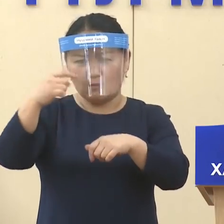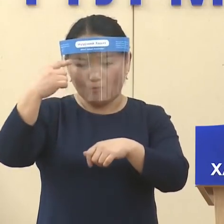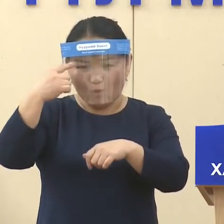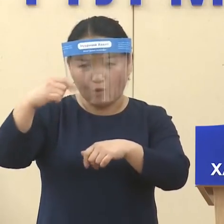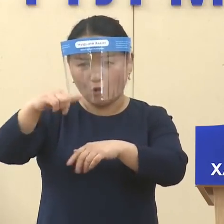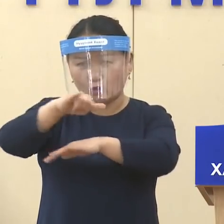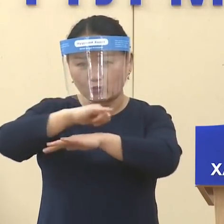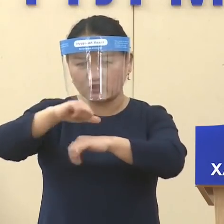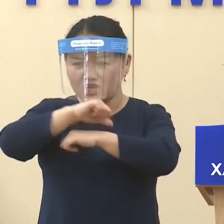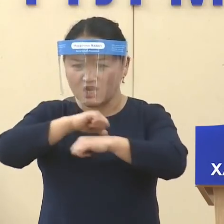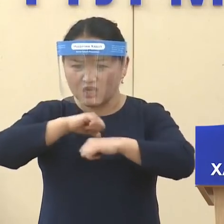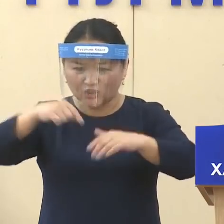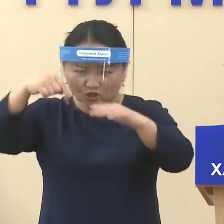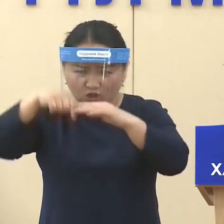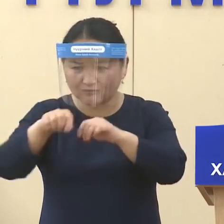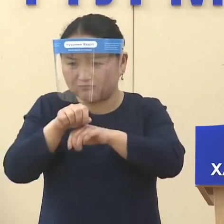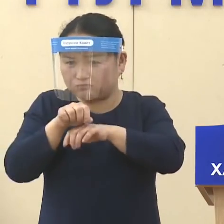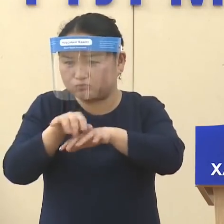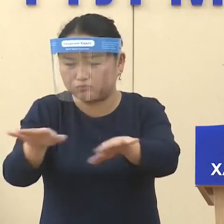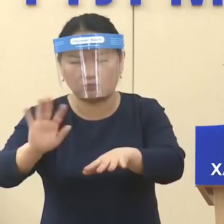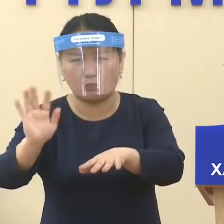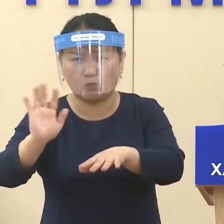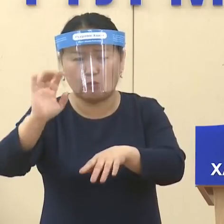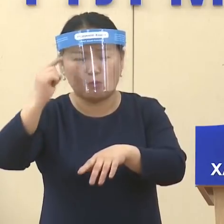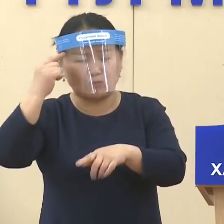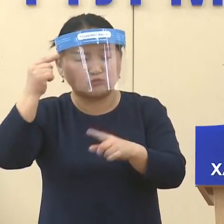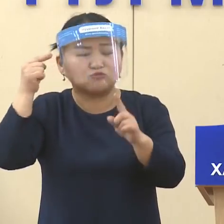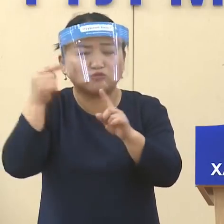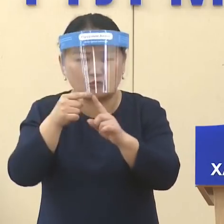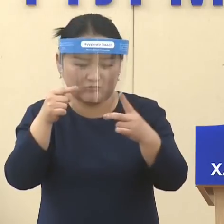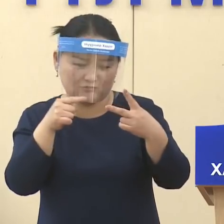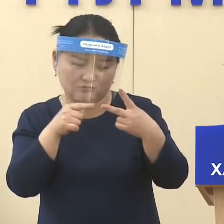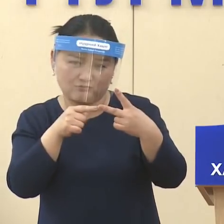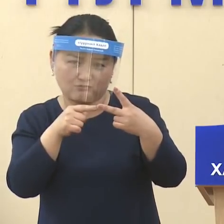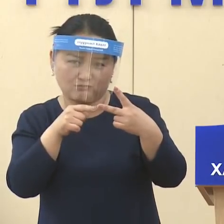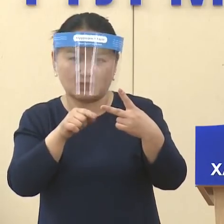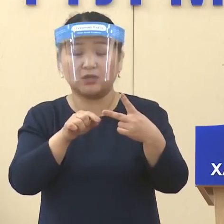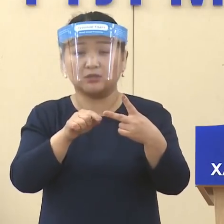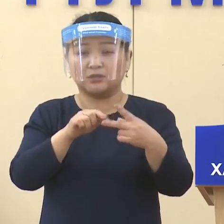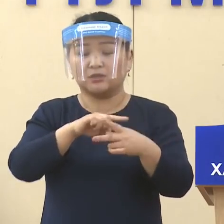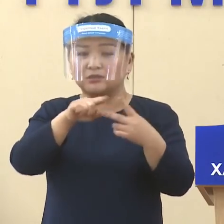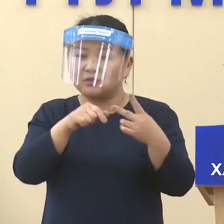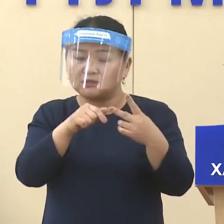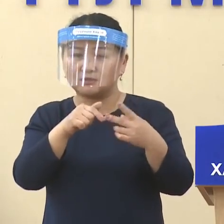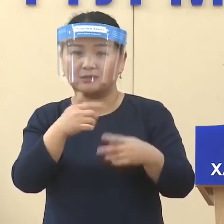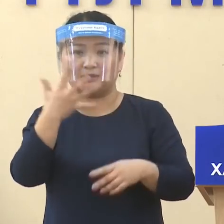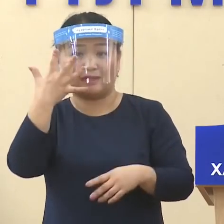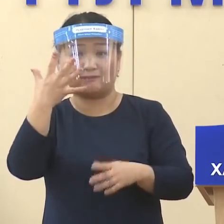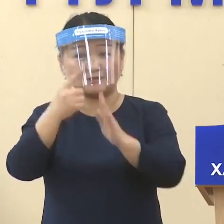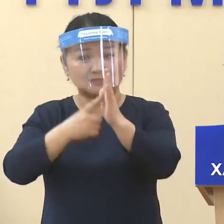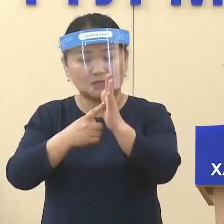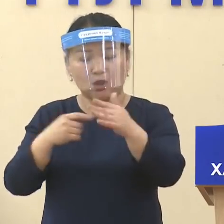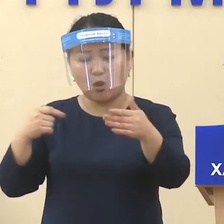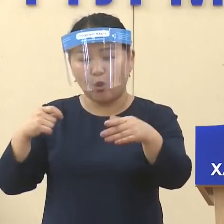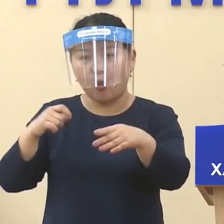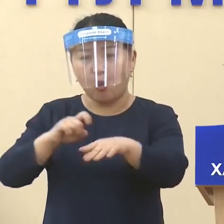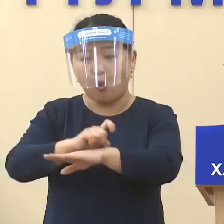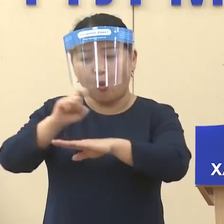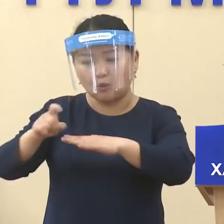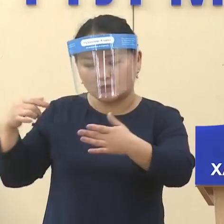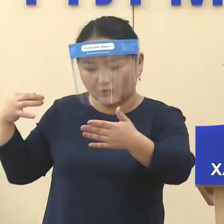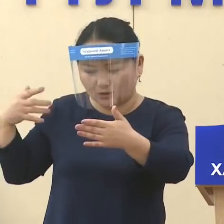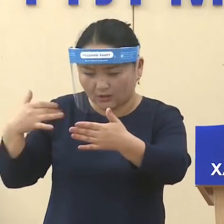тархахгүй байх гэсэн ийм одоо гол зорилго 50 одоо 5 сар бид нар ажиллаж байна. Гэхдээ энэ бол биднээс одоо шалтгааллахгүй олон зүйл байгааг бол